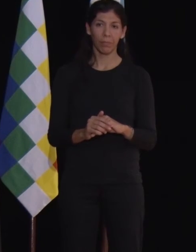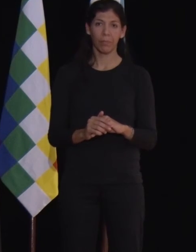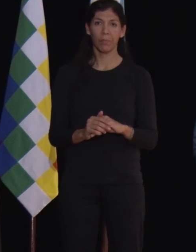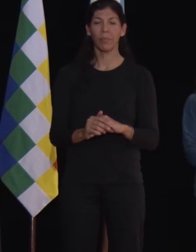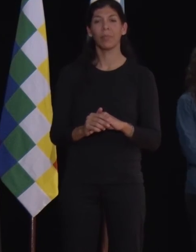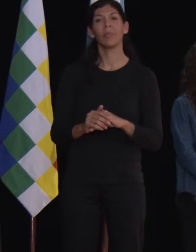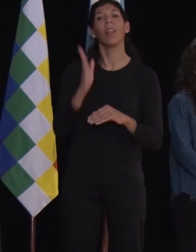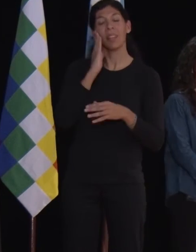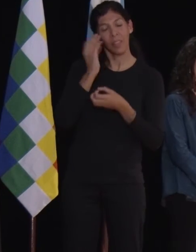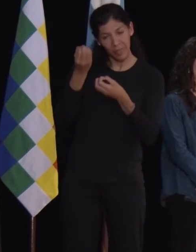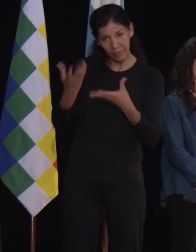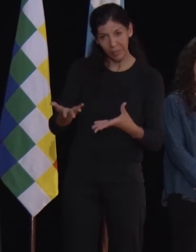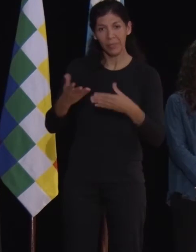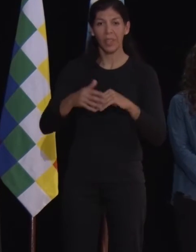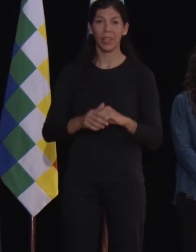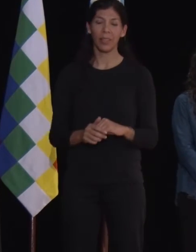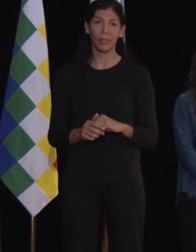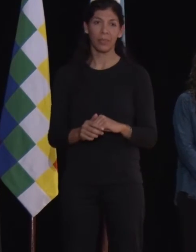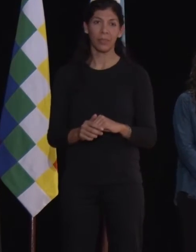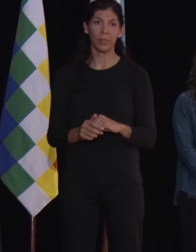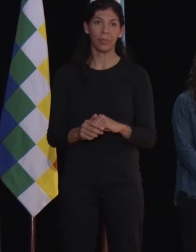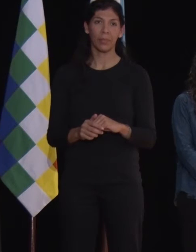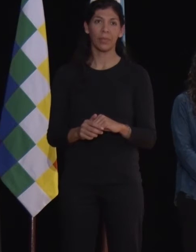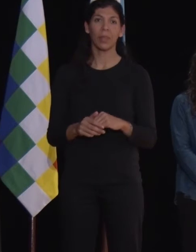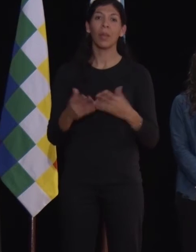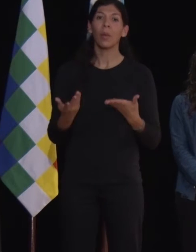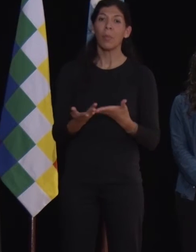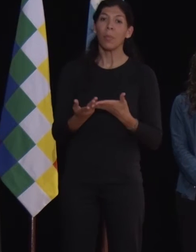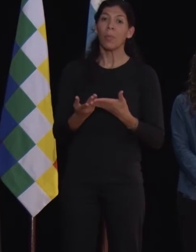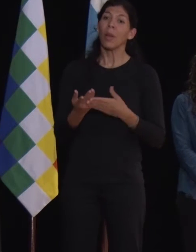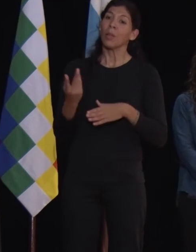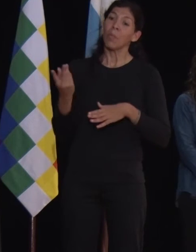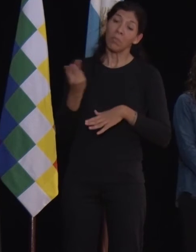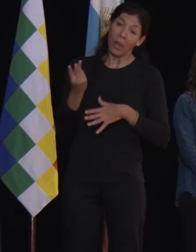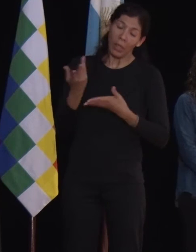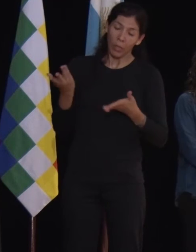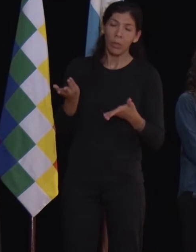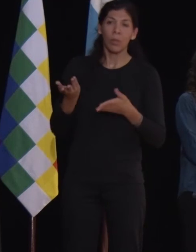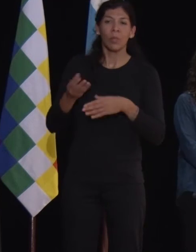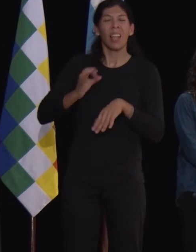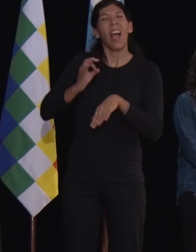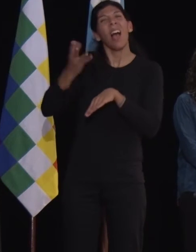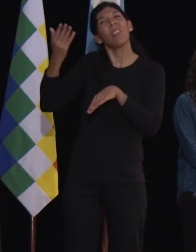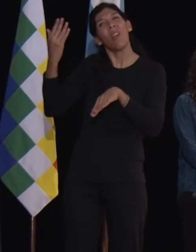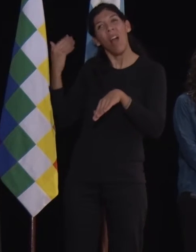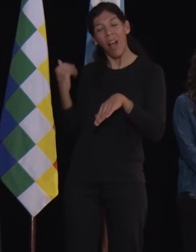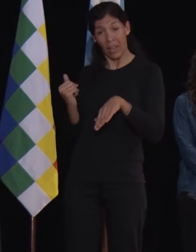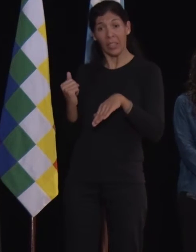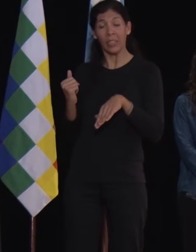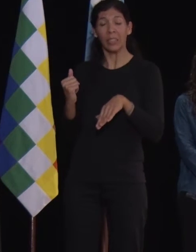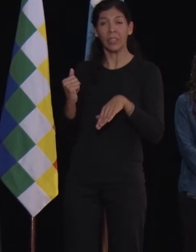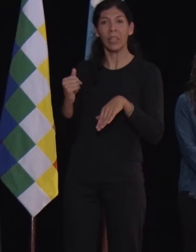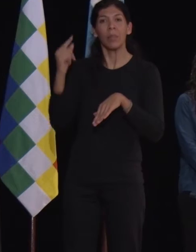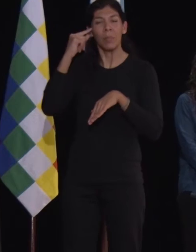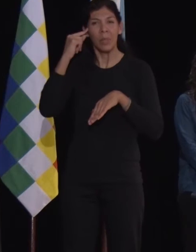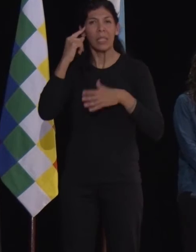hola buenas tardes bueno lo que nosotros estuvimos observando durante los últimos años en cuanto a las representaciones que los